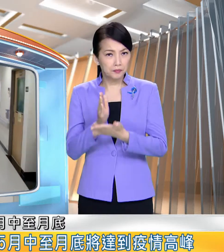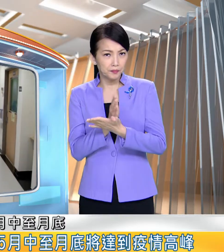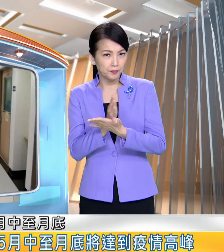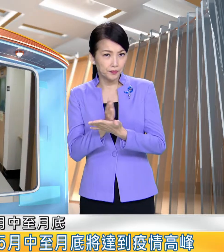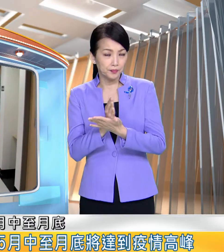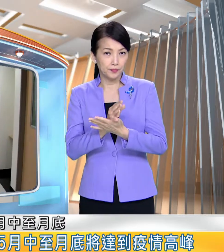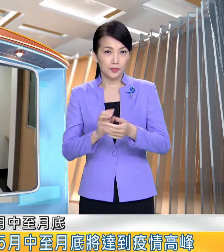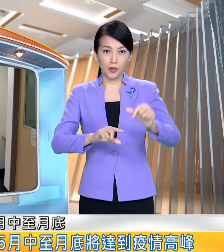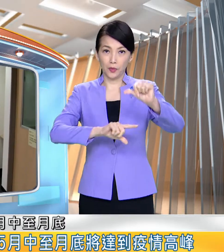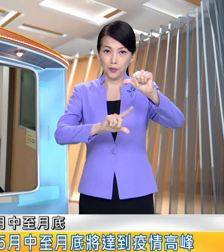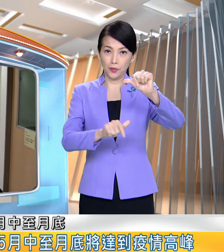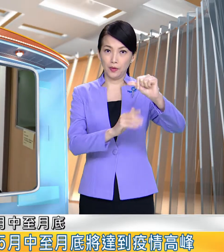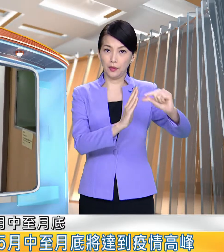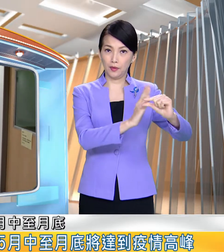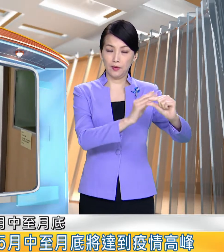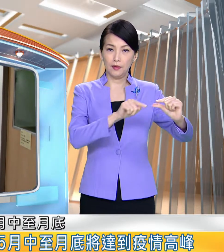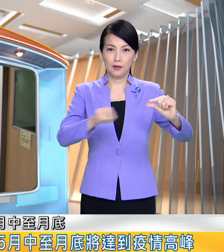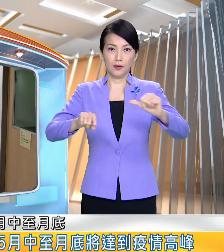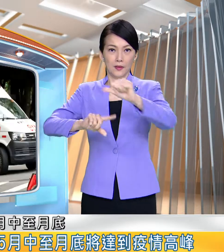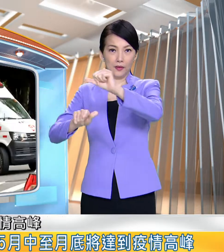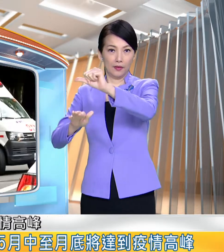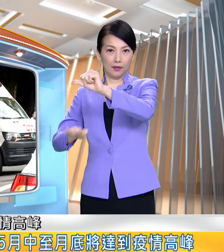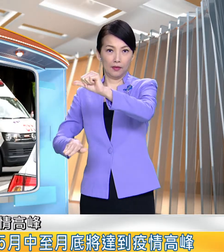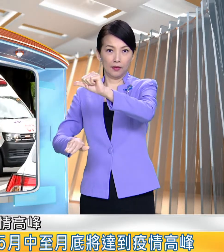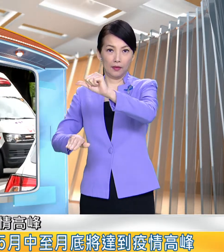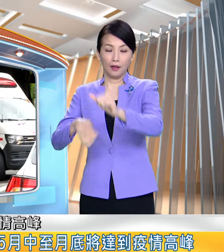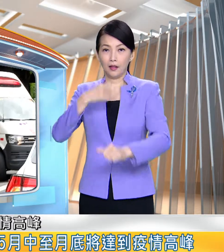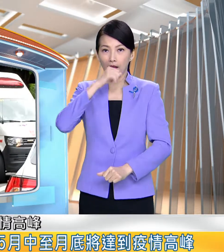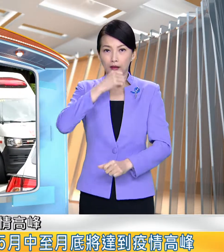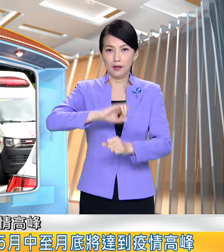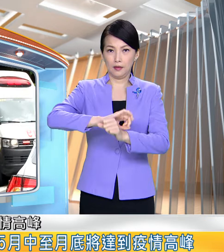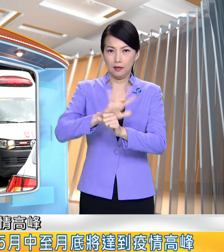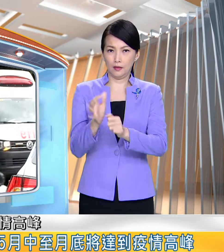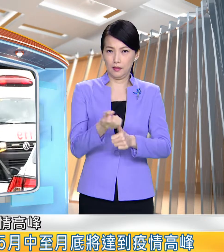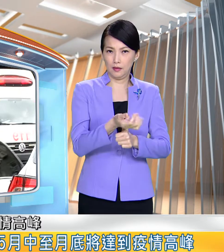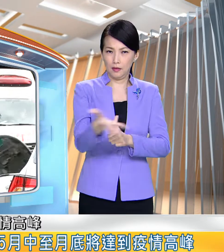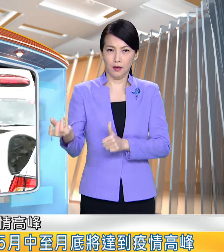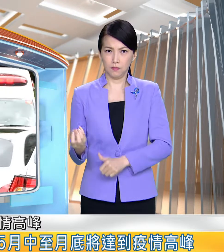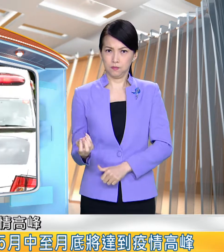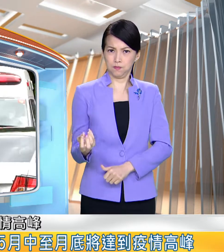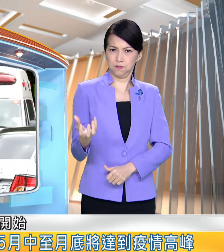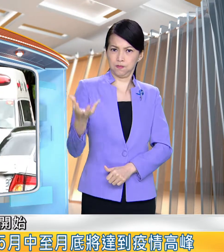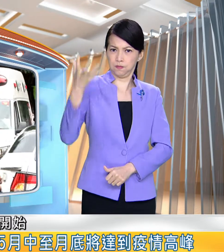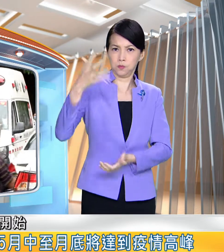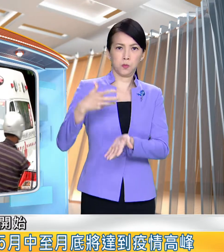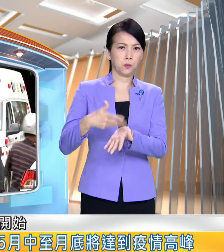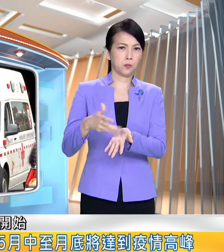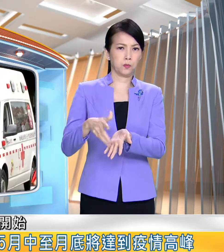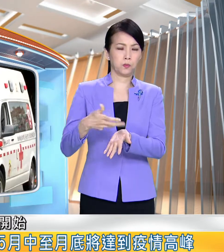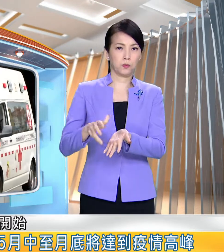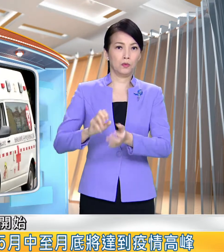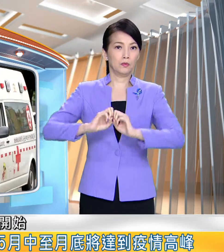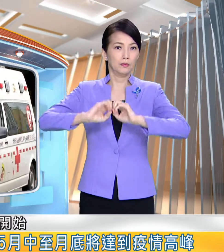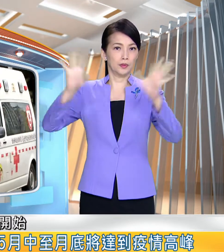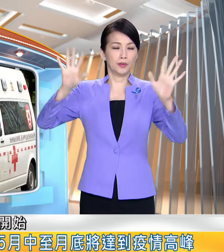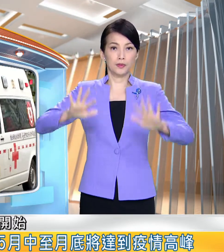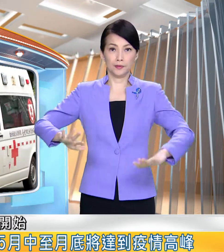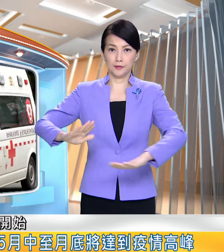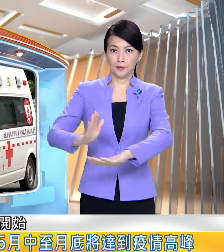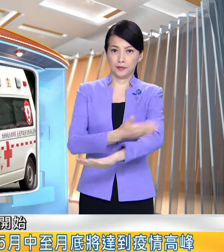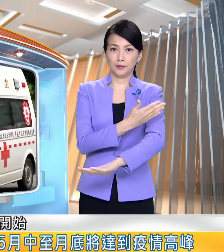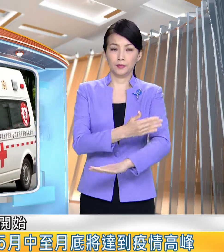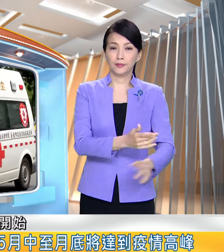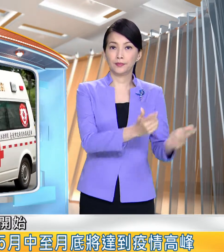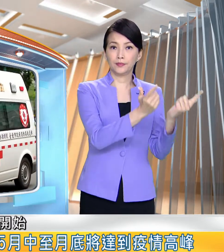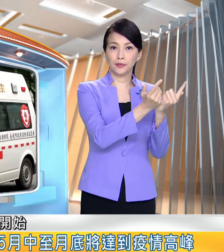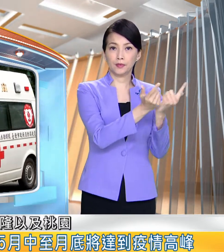卫福部推估，五月中到月底，国内将会迎来疫情高峰，因此宣布，今